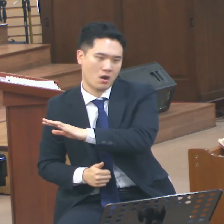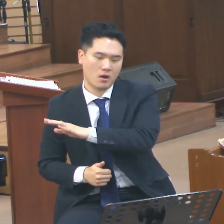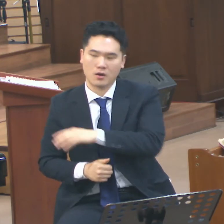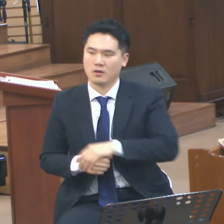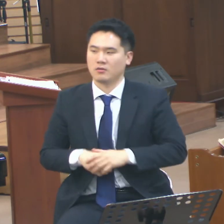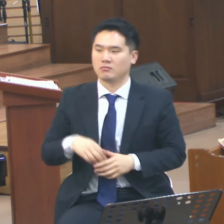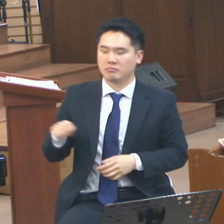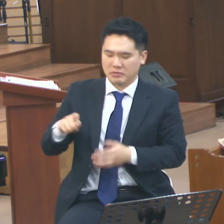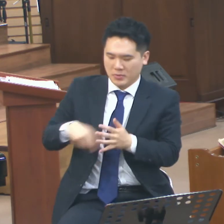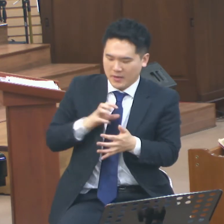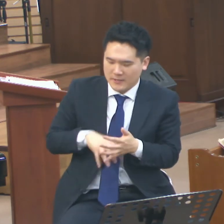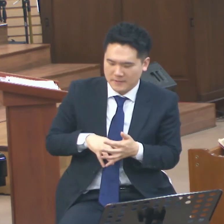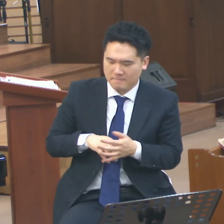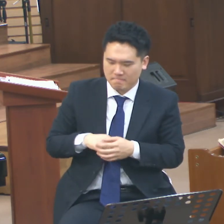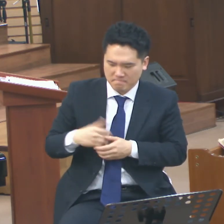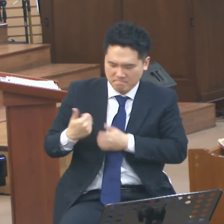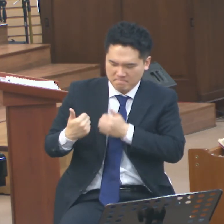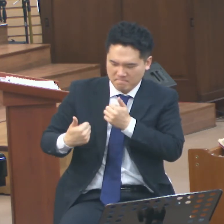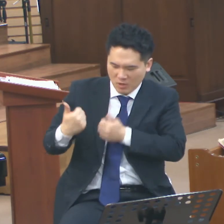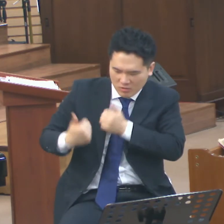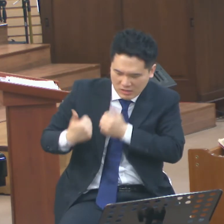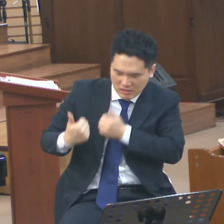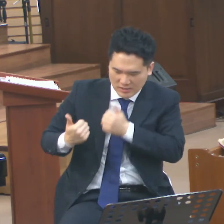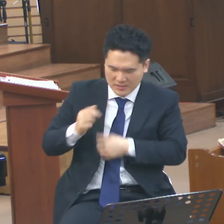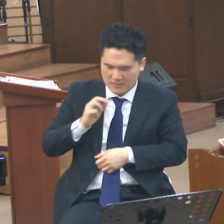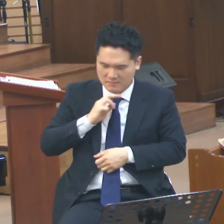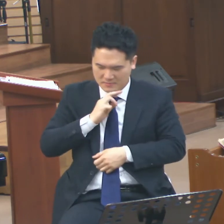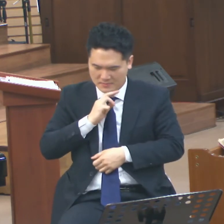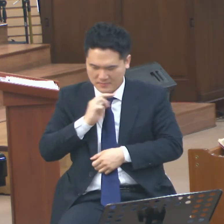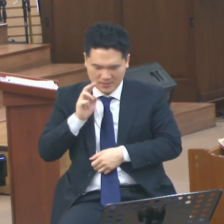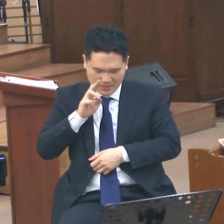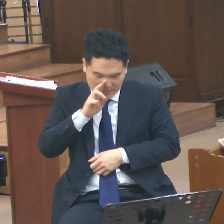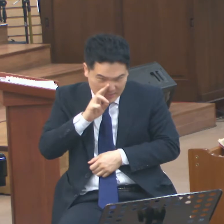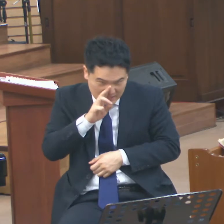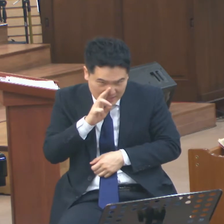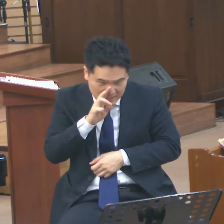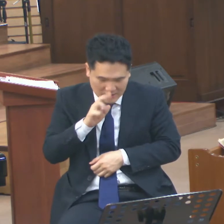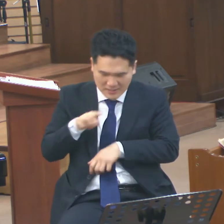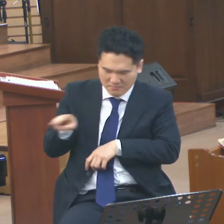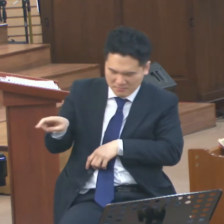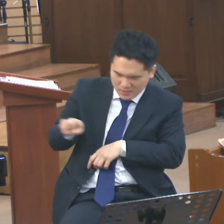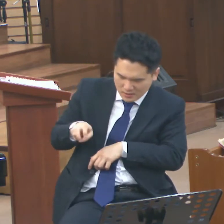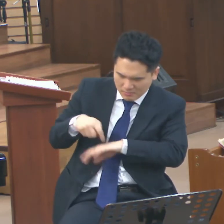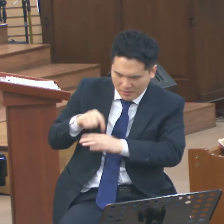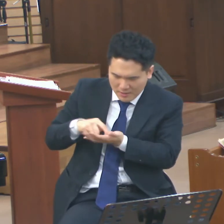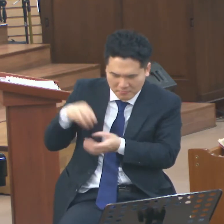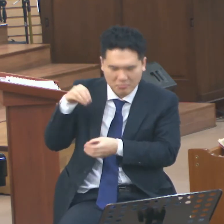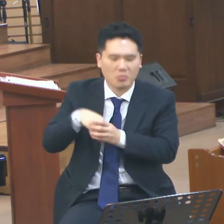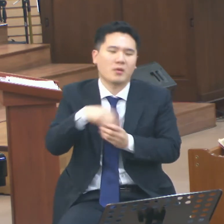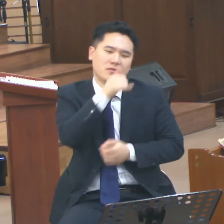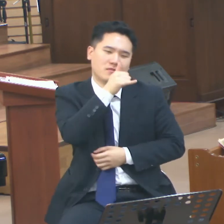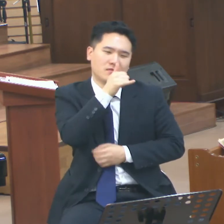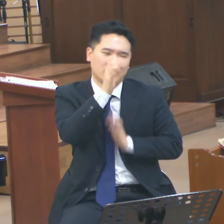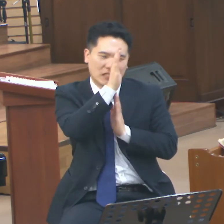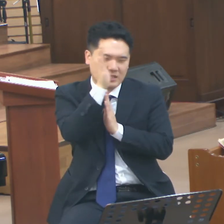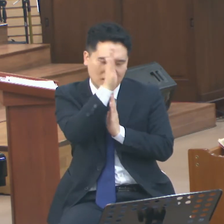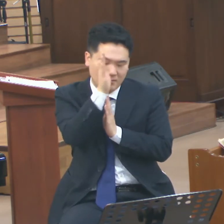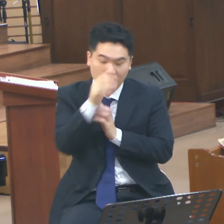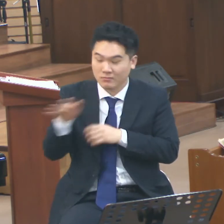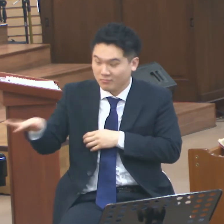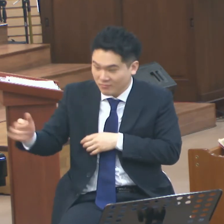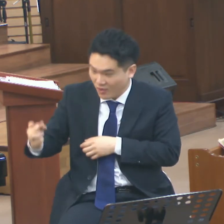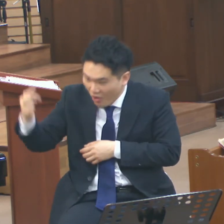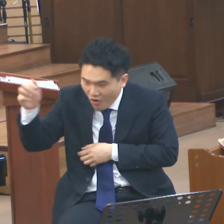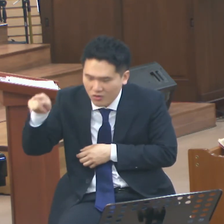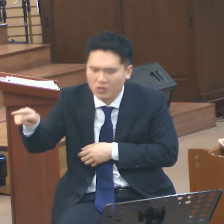속에는 경쟁심과 시기심이 담겨 있고 미워하는 마음도 보여요. 하나님의 아들이